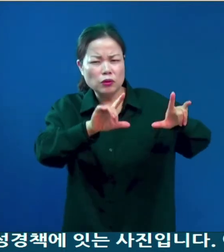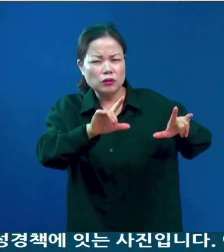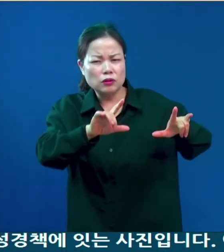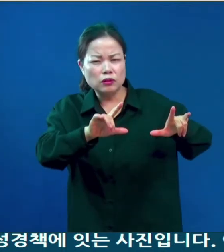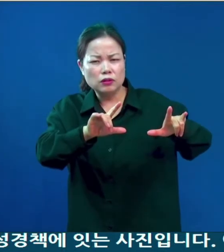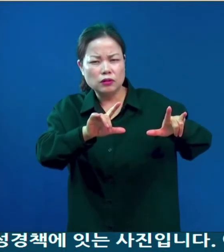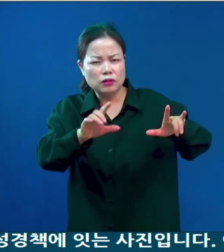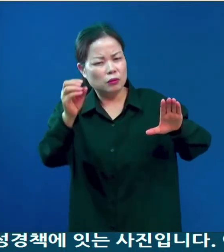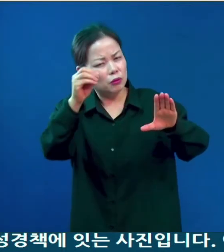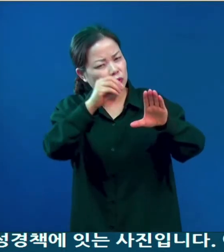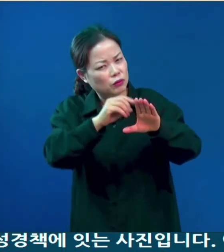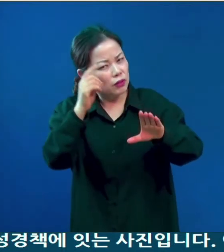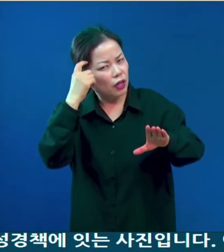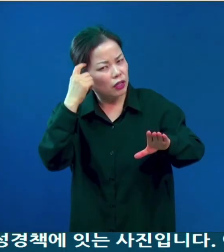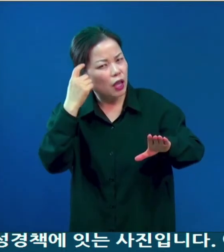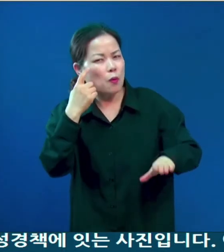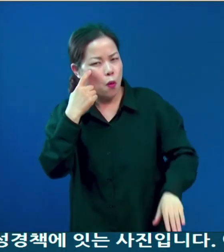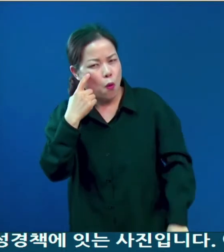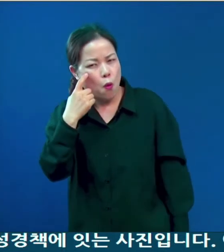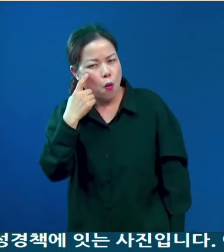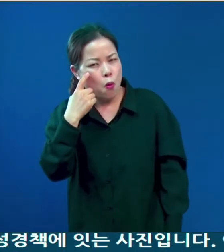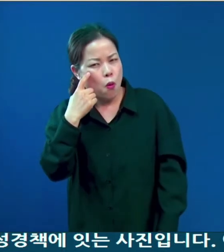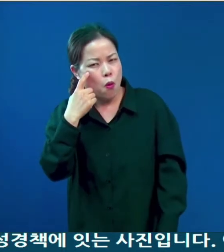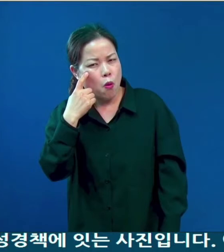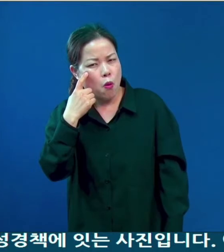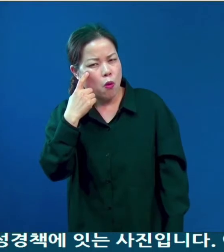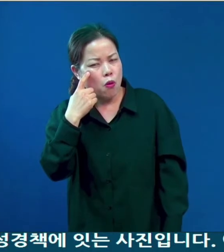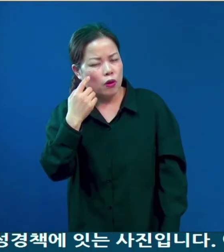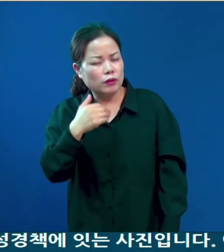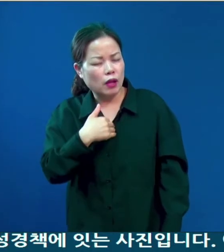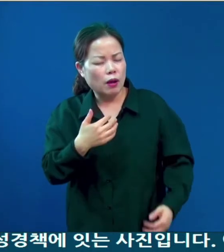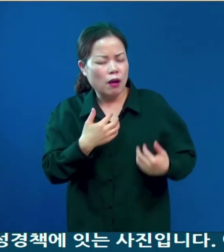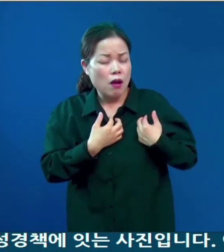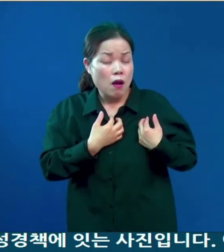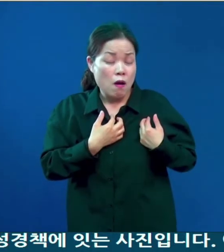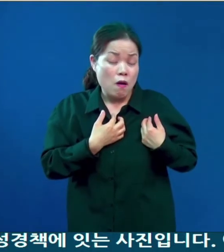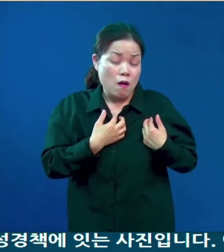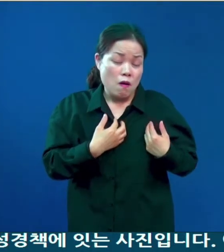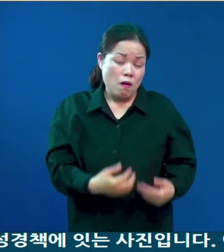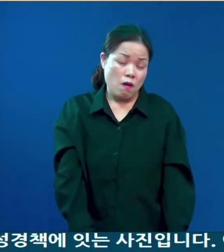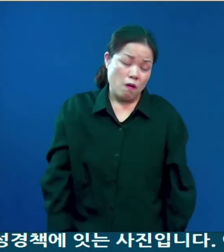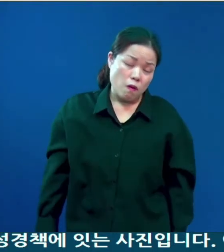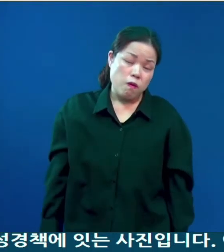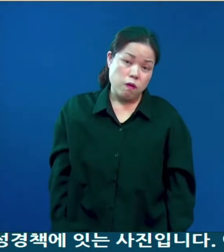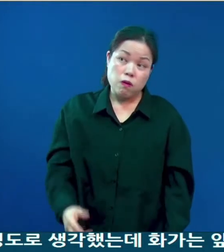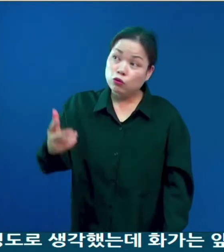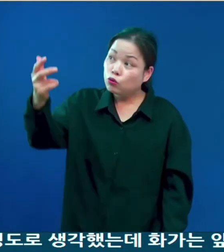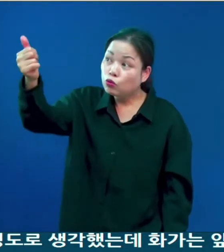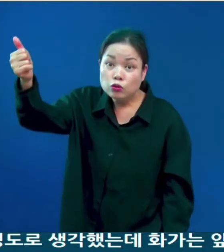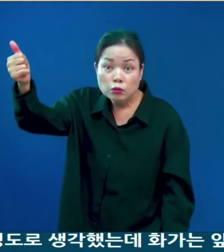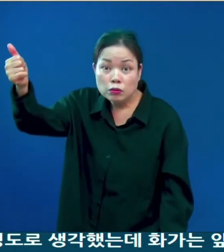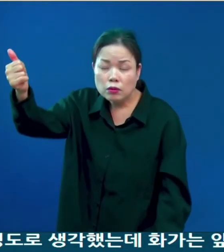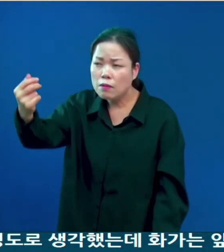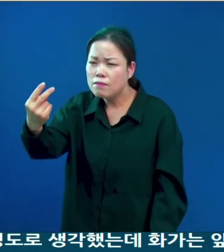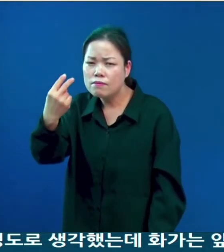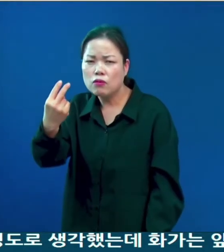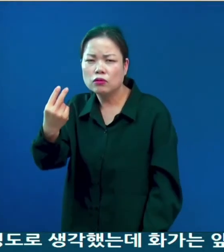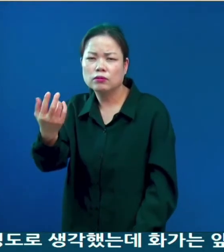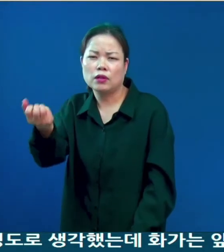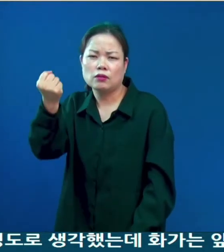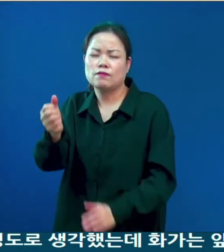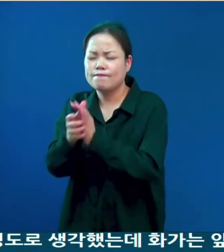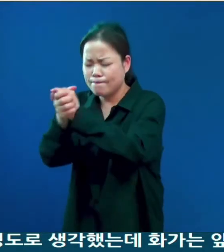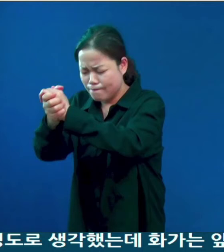저기다 집어넣고, 지금 정말 훨씬 더 피곤하고 훨씬 더 지쳐 계시는 주님은 목숨을 걸고